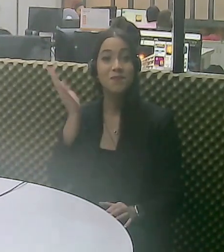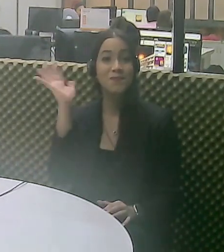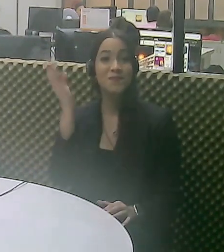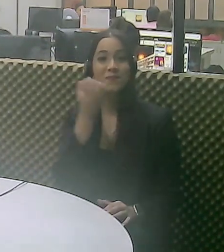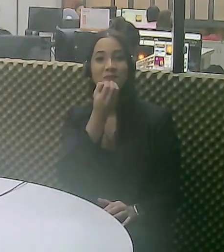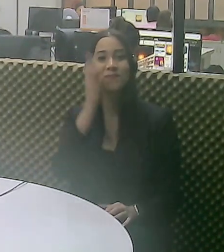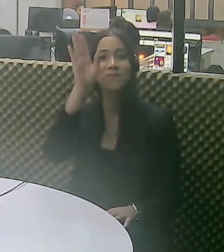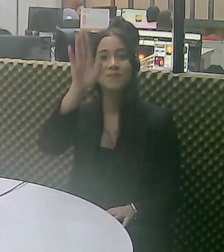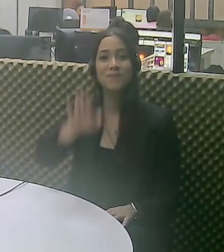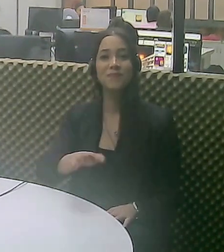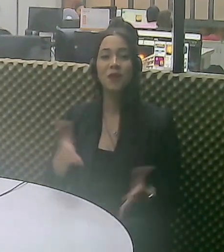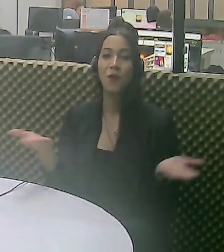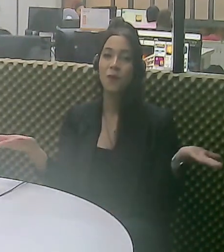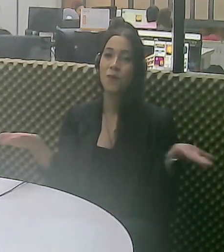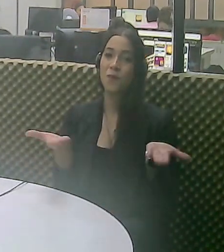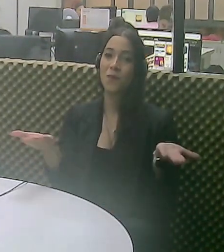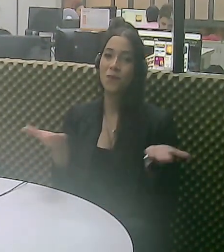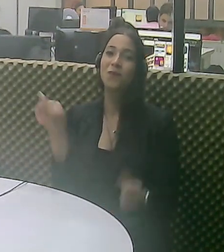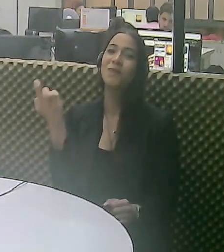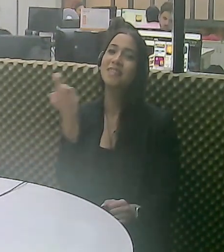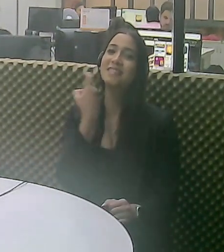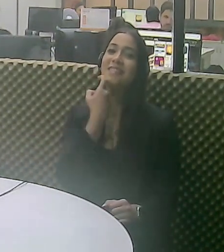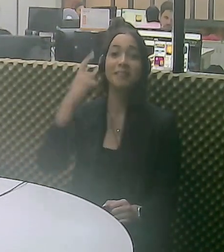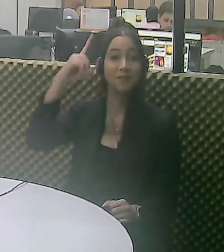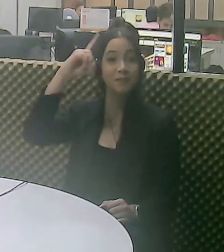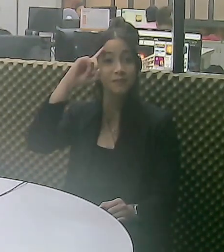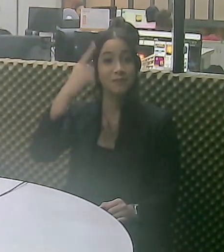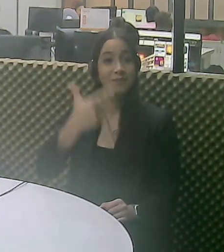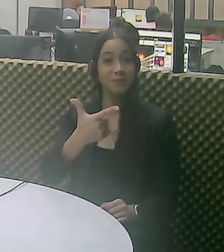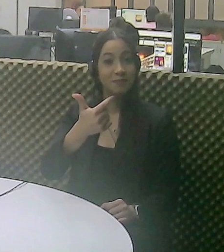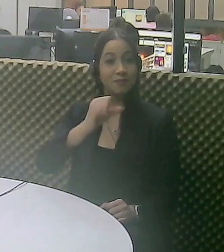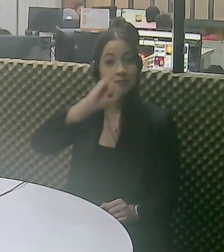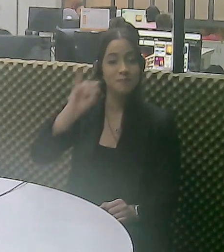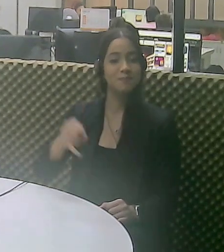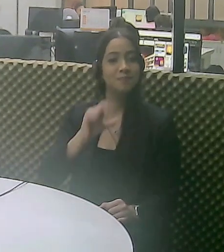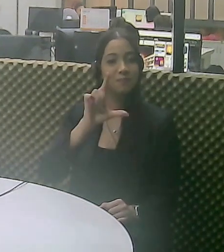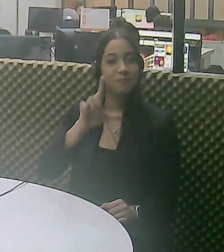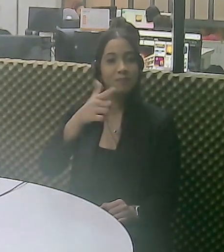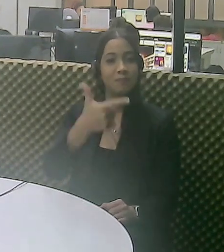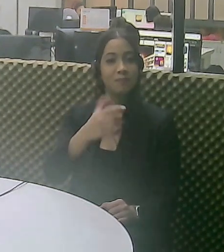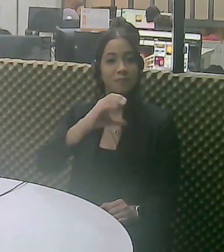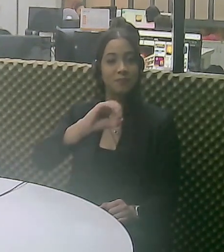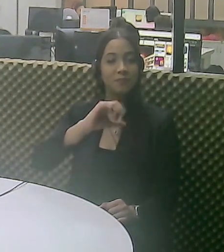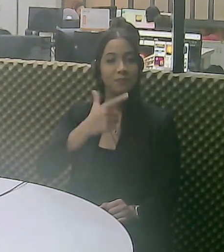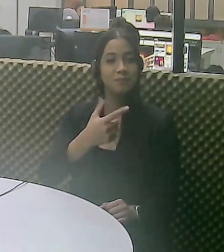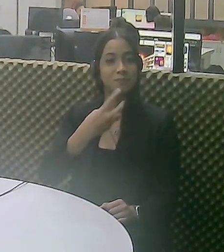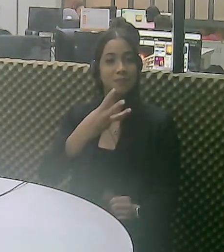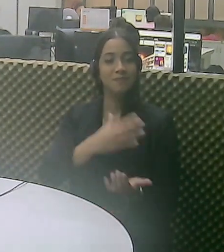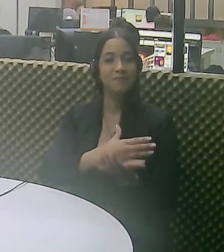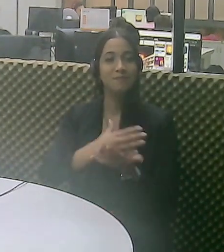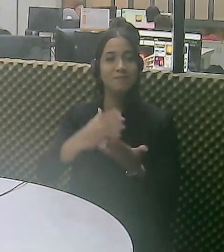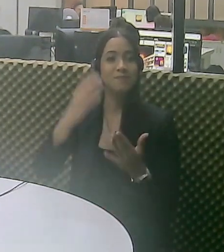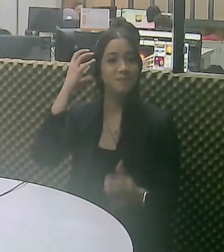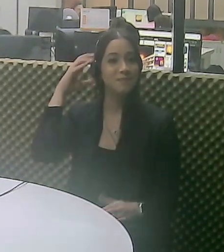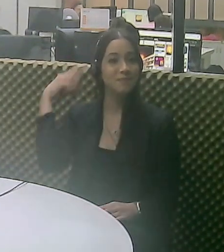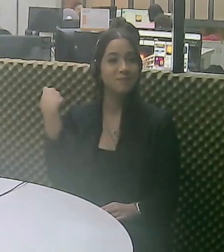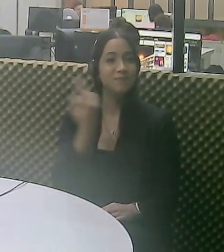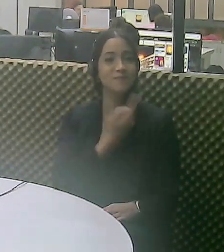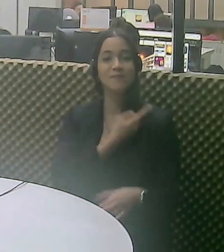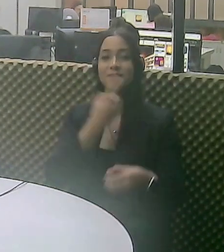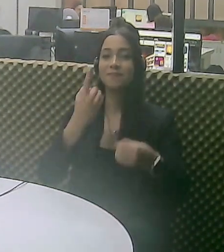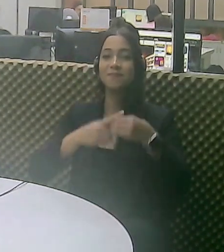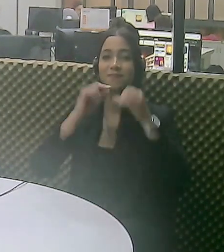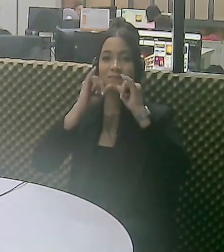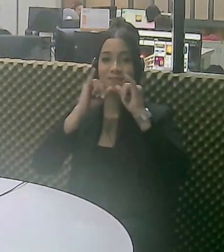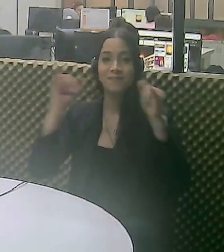Olá, boa tarde. Hoje é sexta-feira, dia 21 de julho de 2023. Está no ar a Rádio Nossa Cidade com o boletim